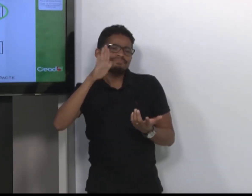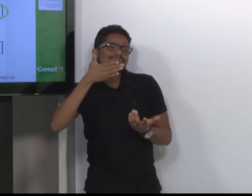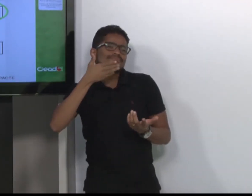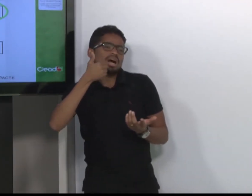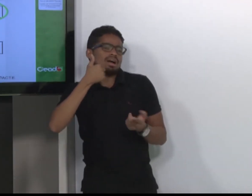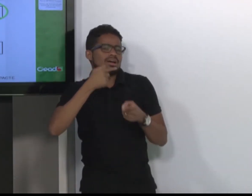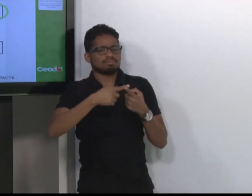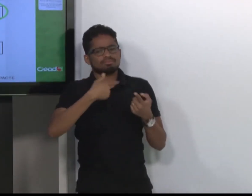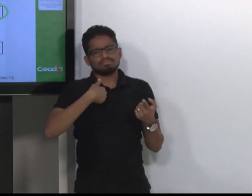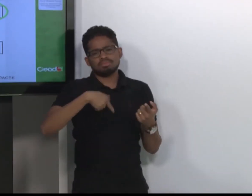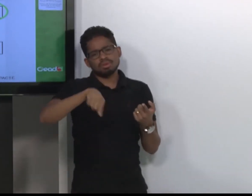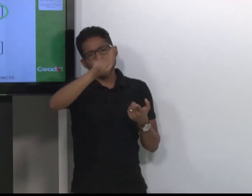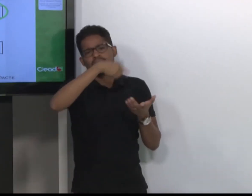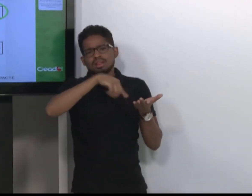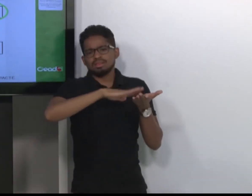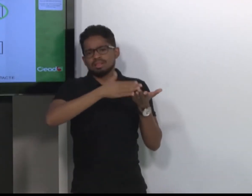que eu conheça a cultura ouvinte.